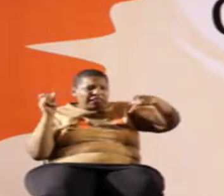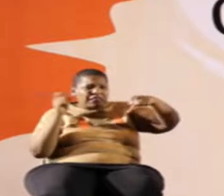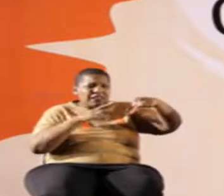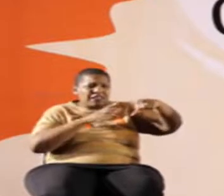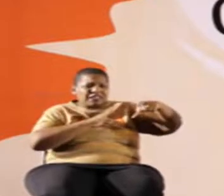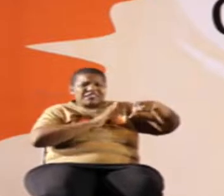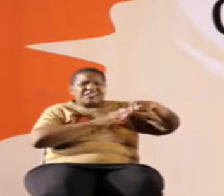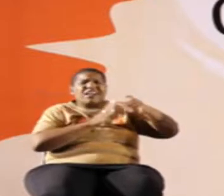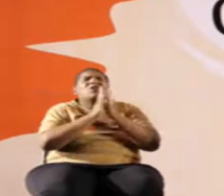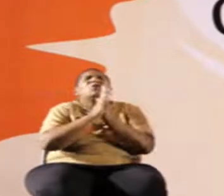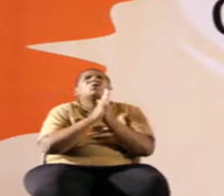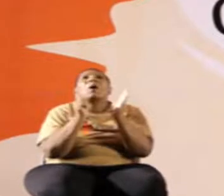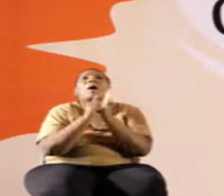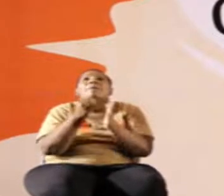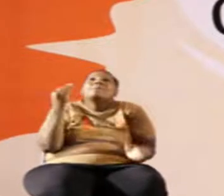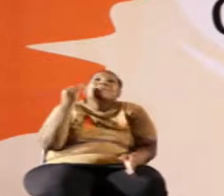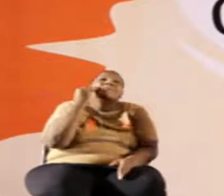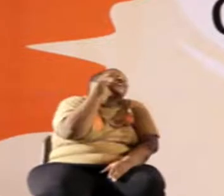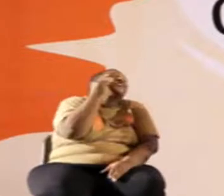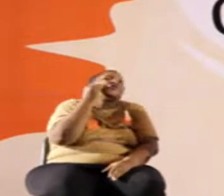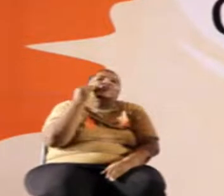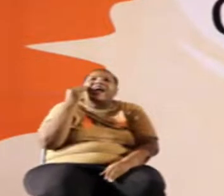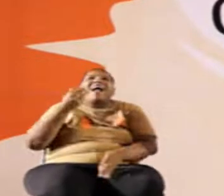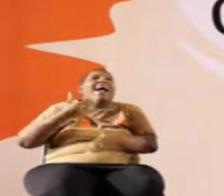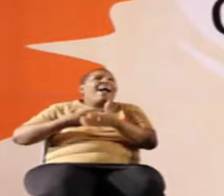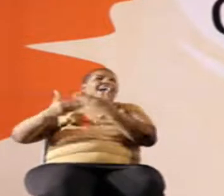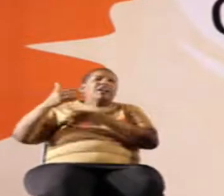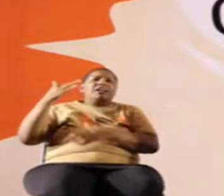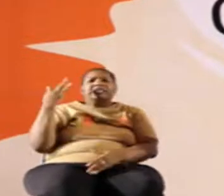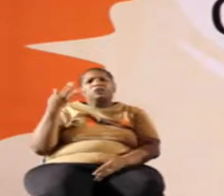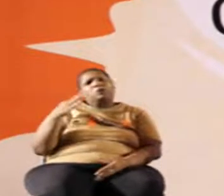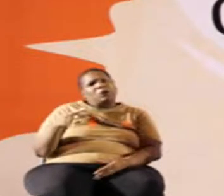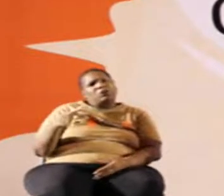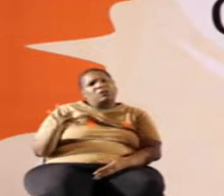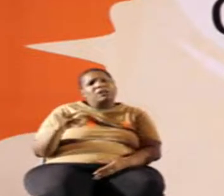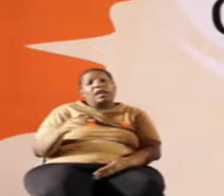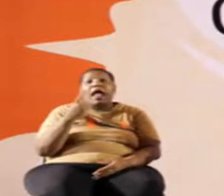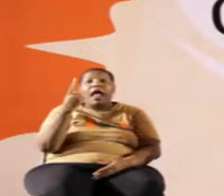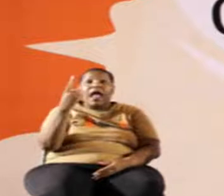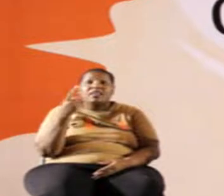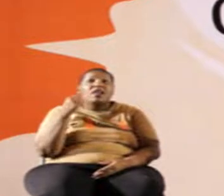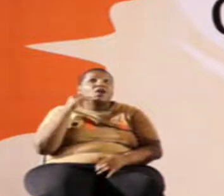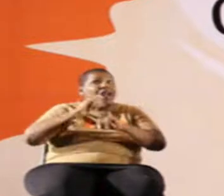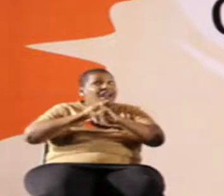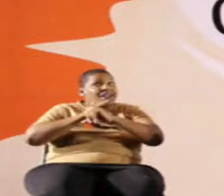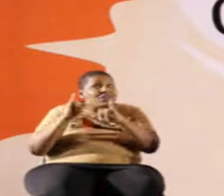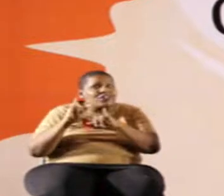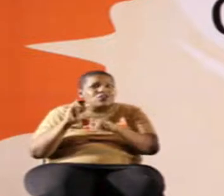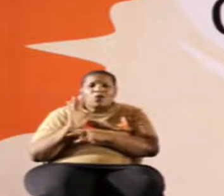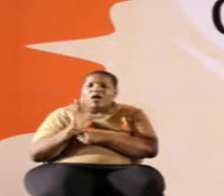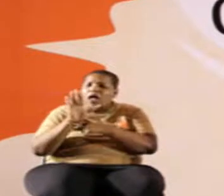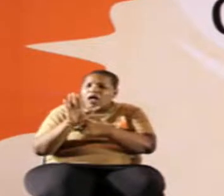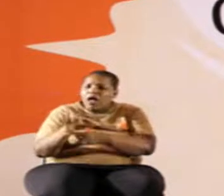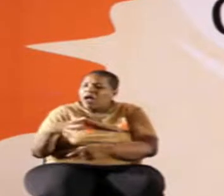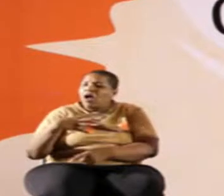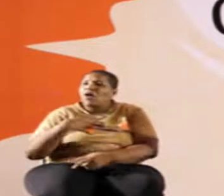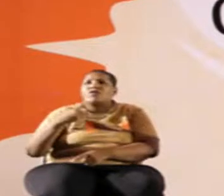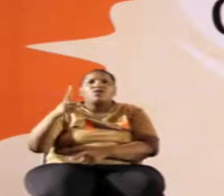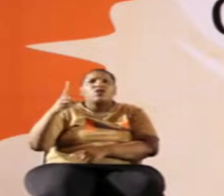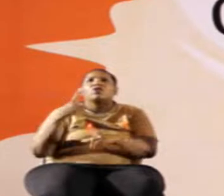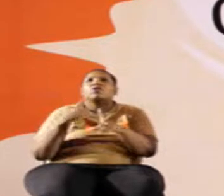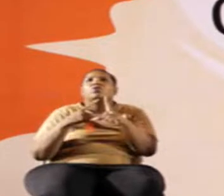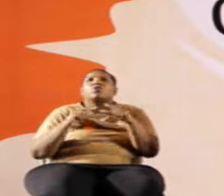uma bênção, um beijo de mãe no antigo machucado. Cada beijo é um recado deixado ao filho que não foge à luta,